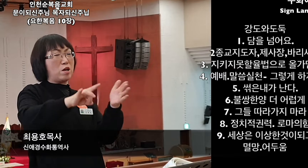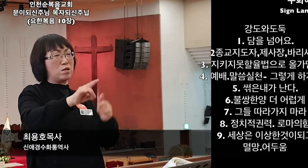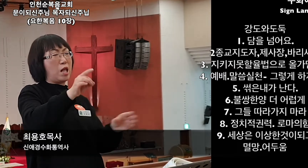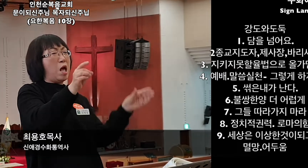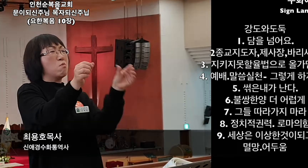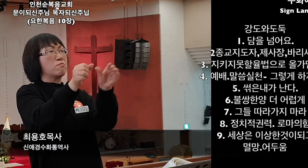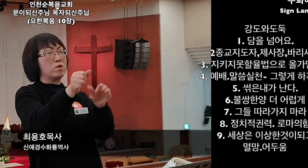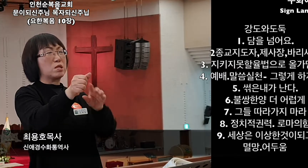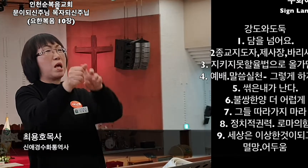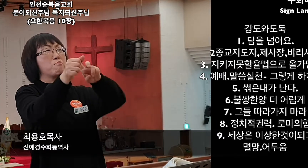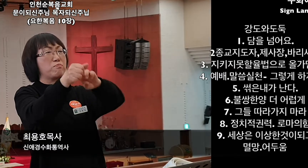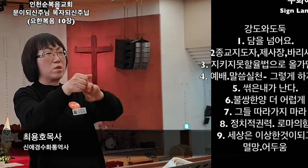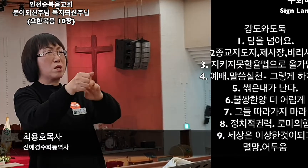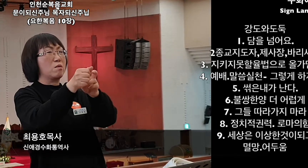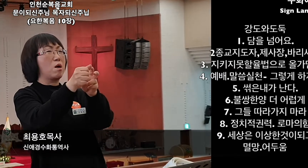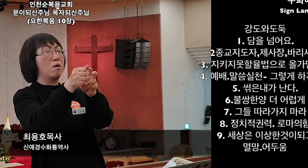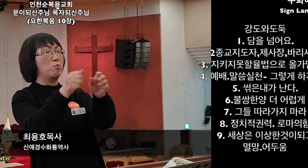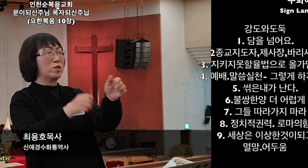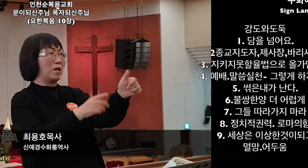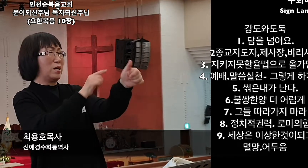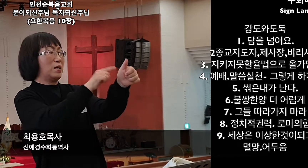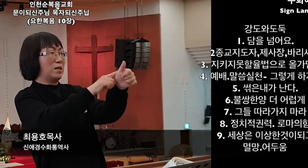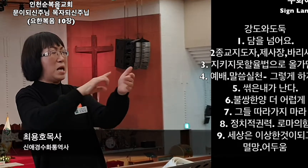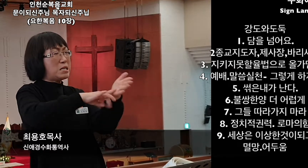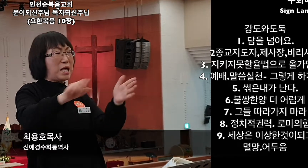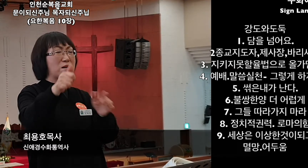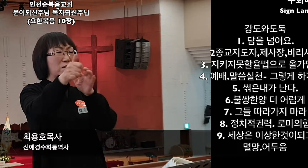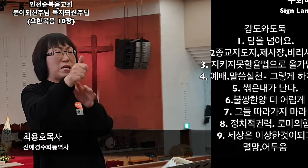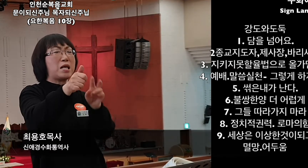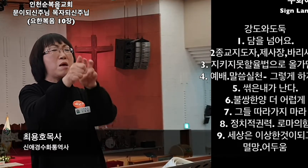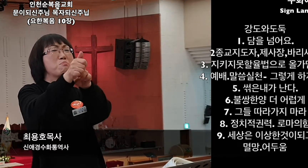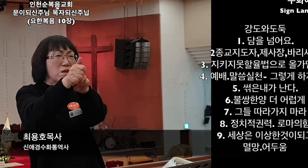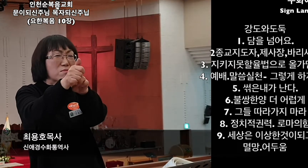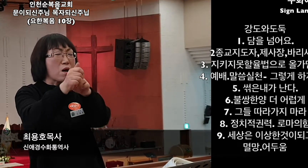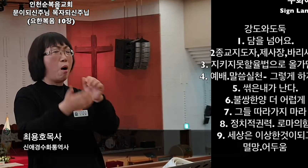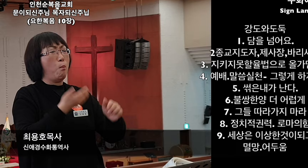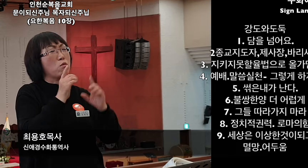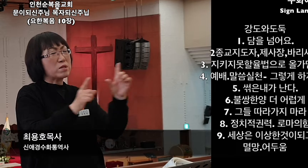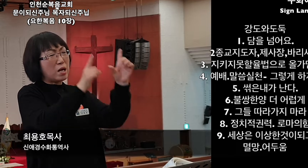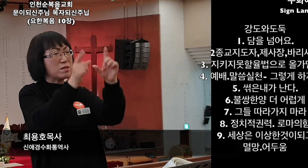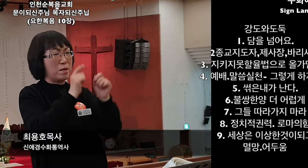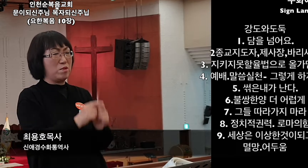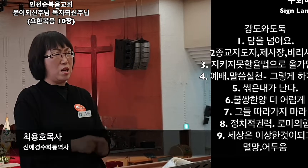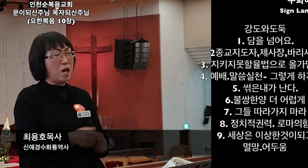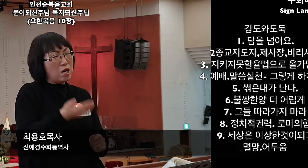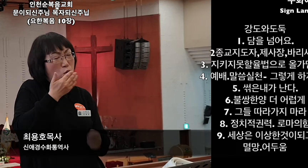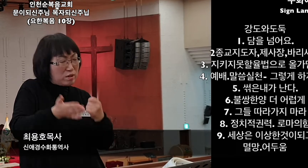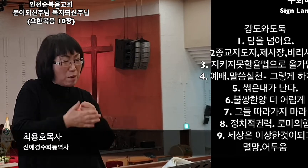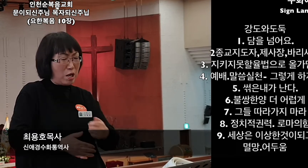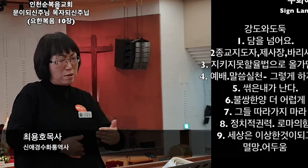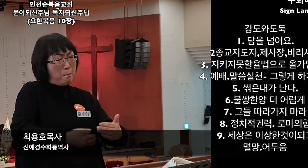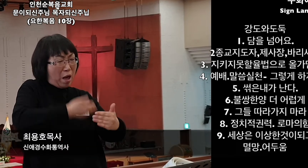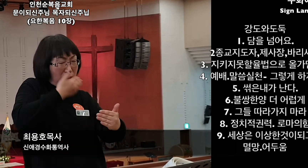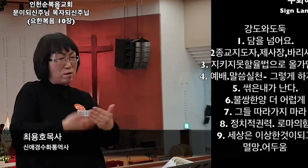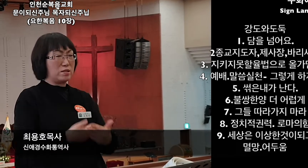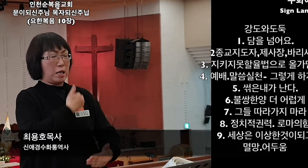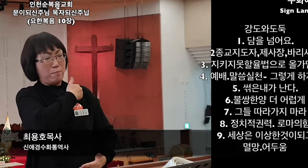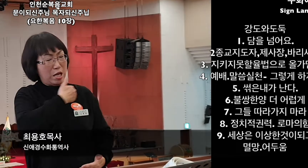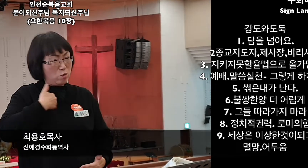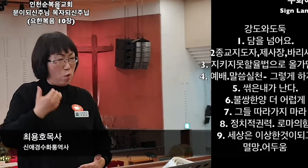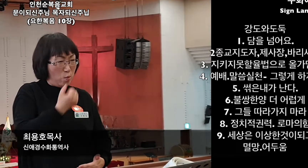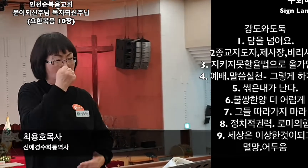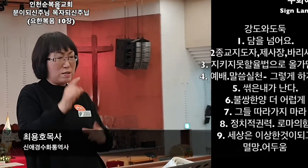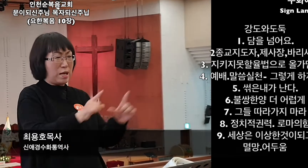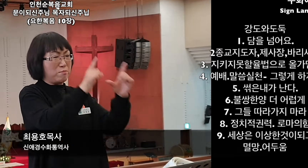먹고 사는 또 누구들, 그 온갖 사람들이 자기의 힘으로 그 배를 불리고 자기 만족을 얻으려고 하면서